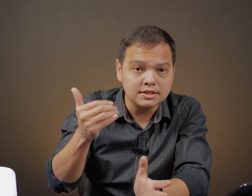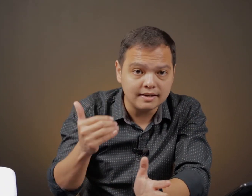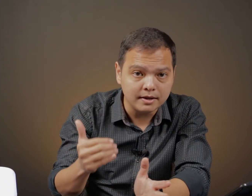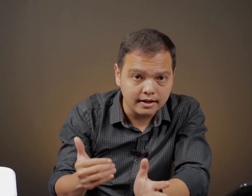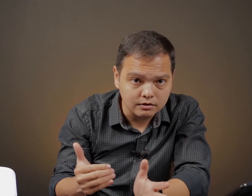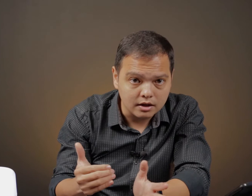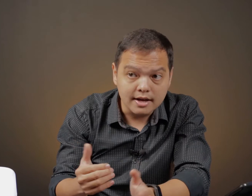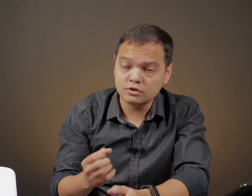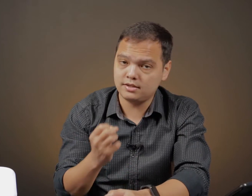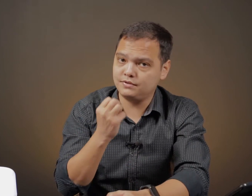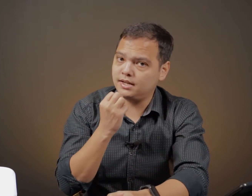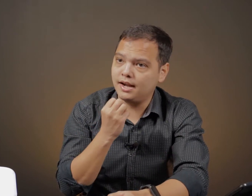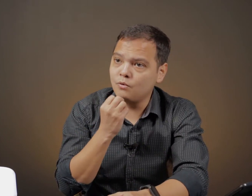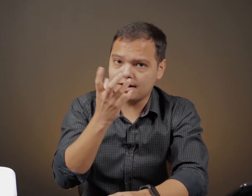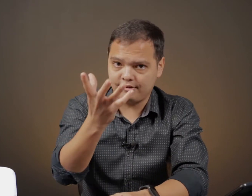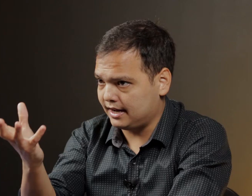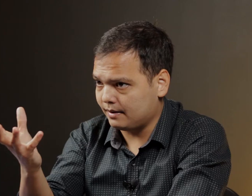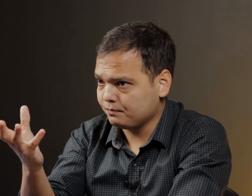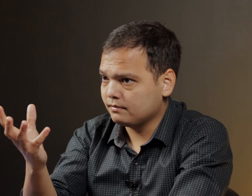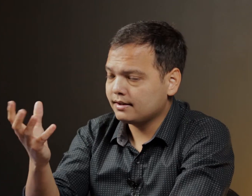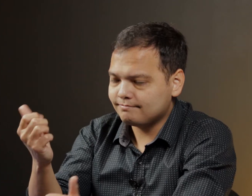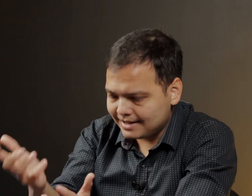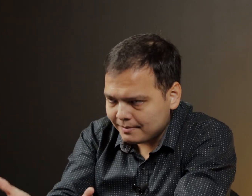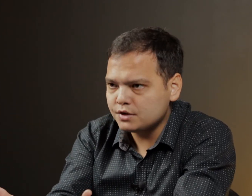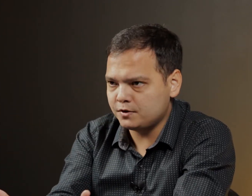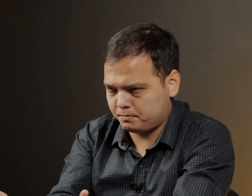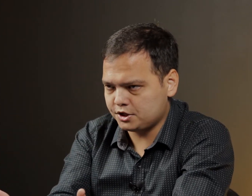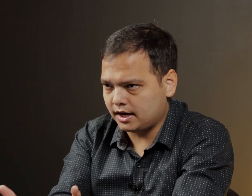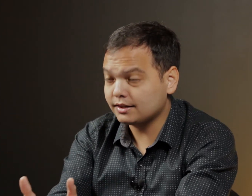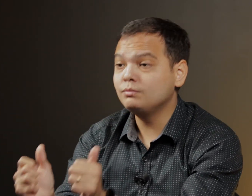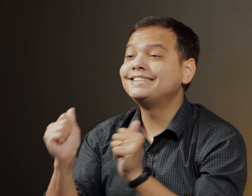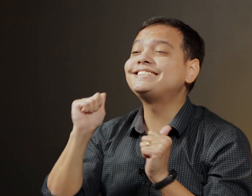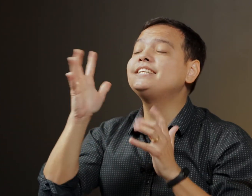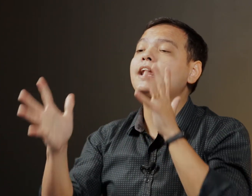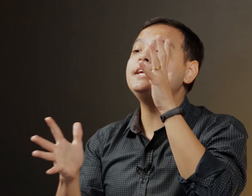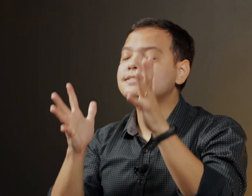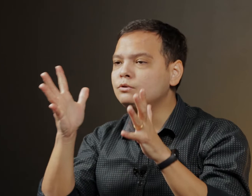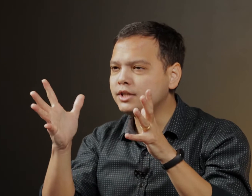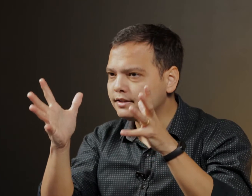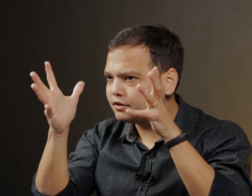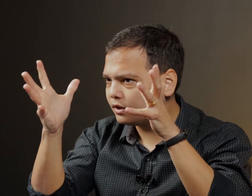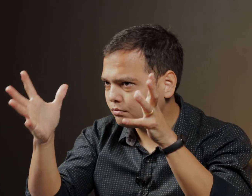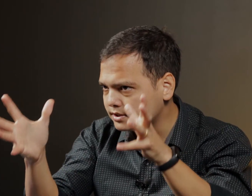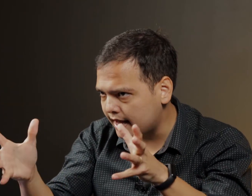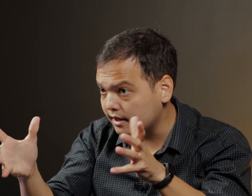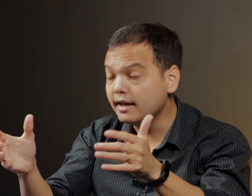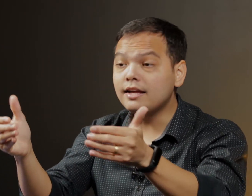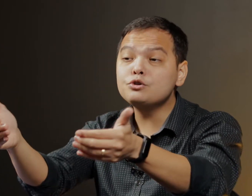vai aprendendo. Só que se você nunca falar, é mais difícil praticar. Então, sinaliza do jeito que você consegue. E o